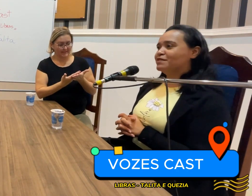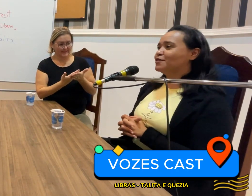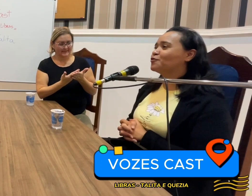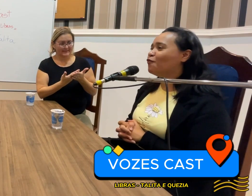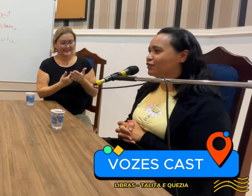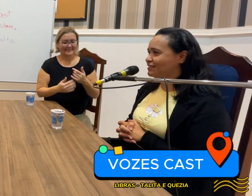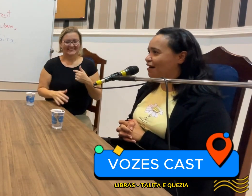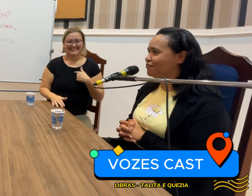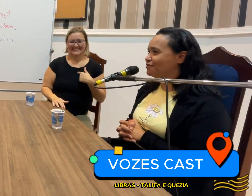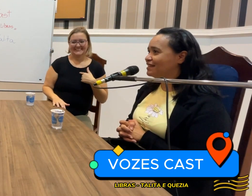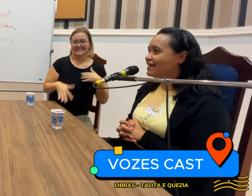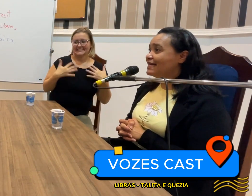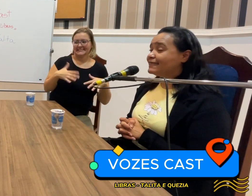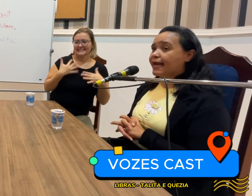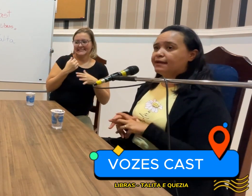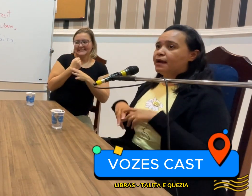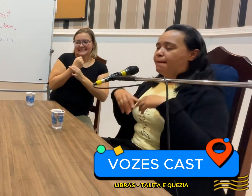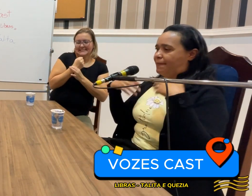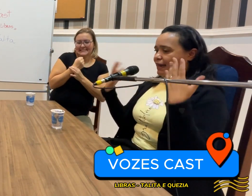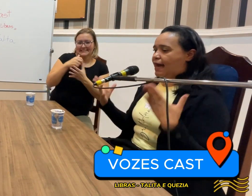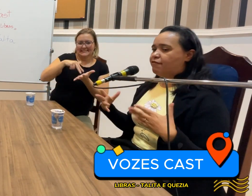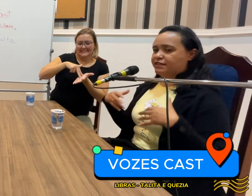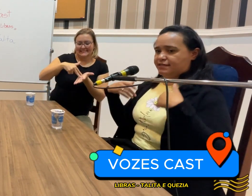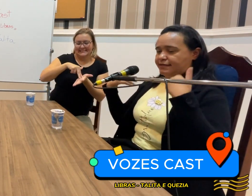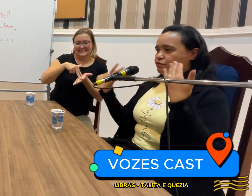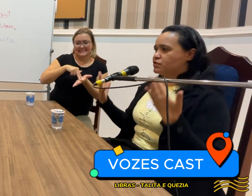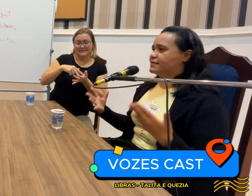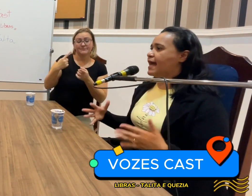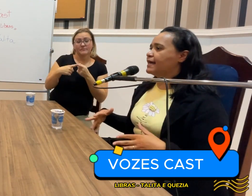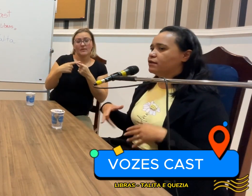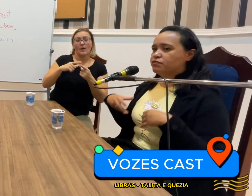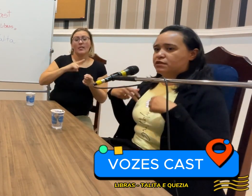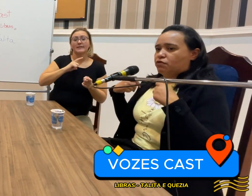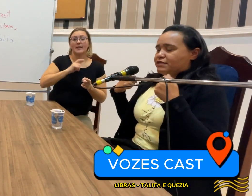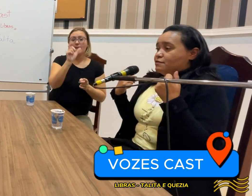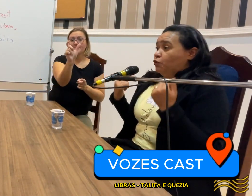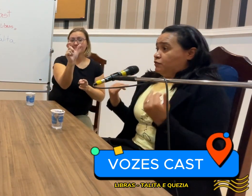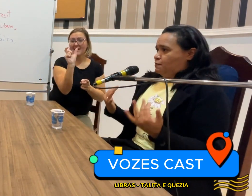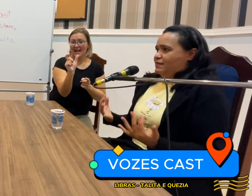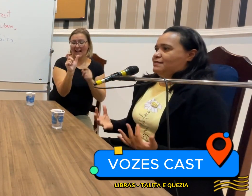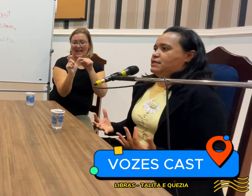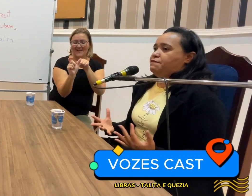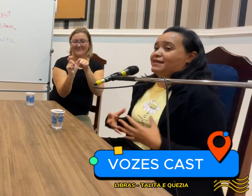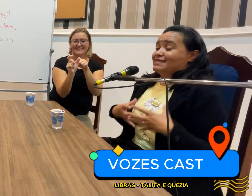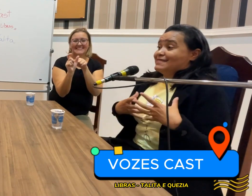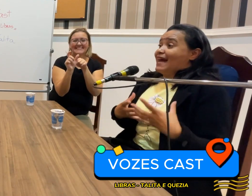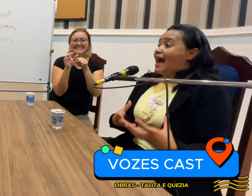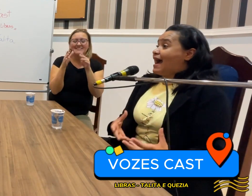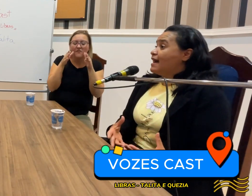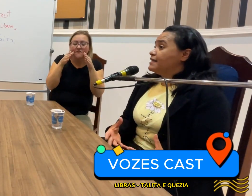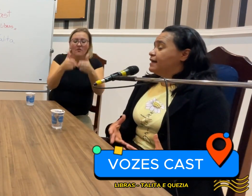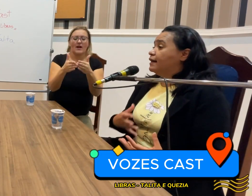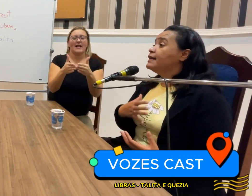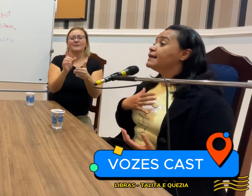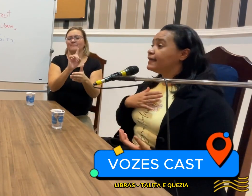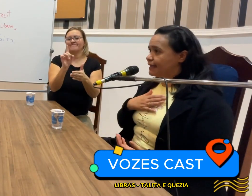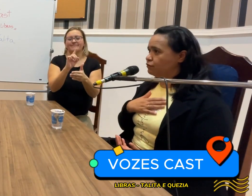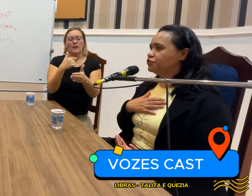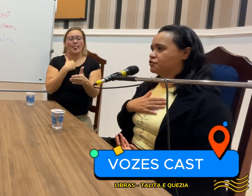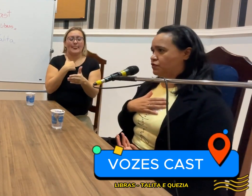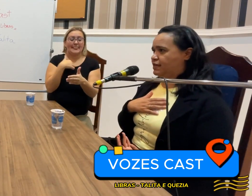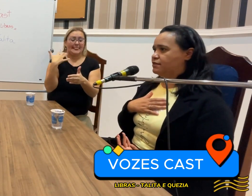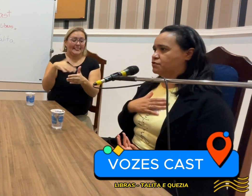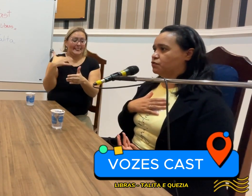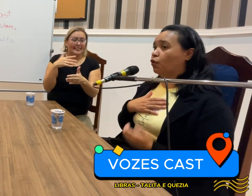Eu não me sinto confortável. Tem palavras e termos técnicos e coisas muito específicas da área que